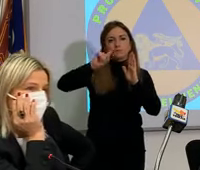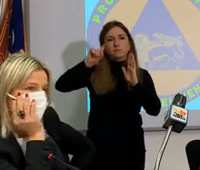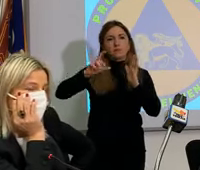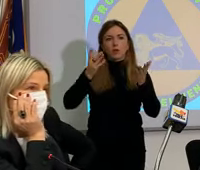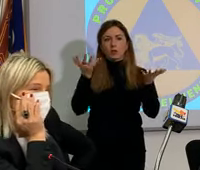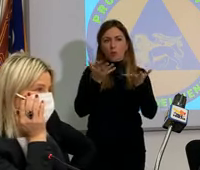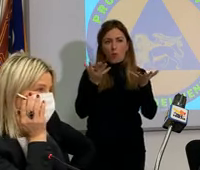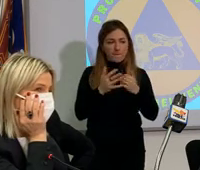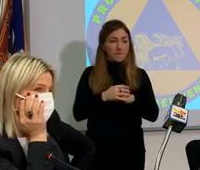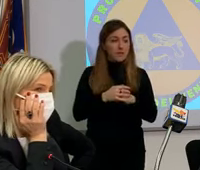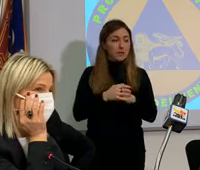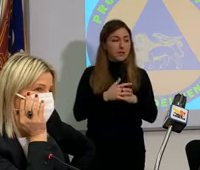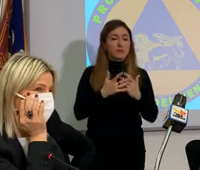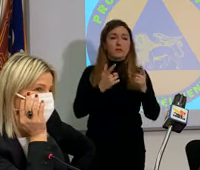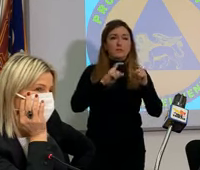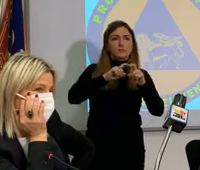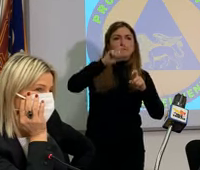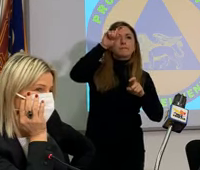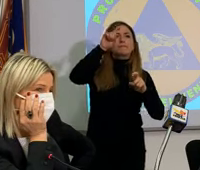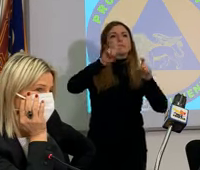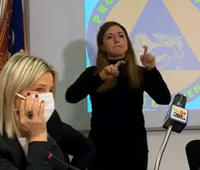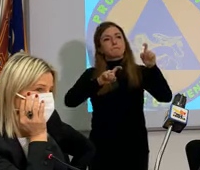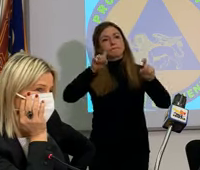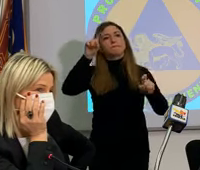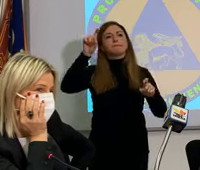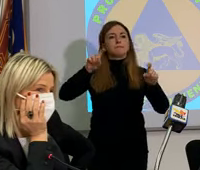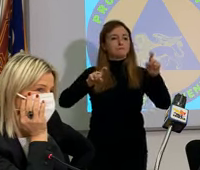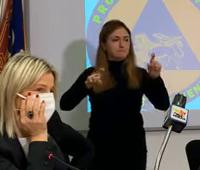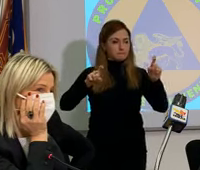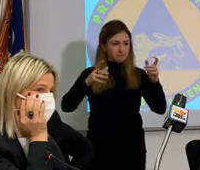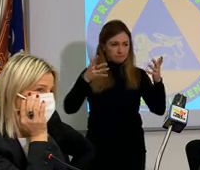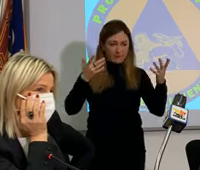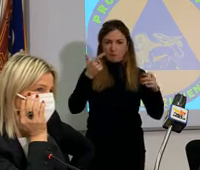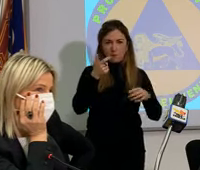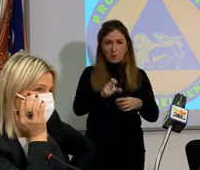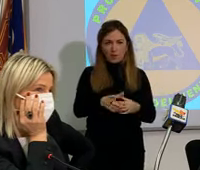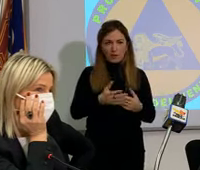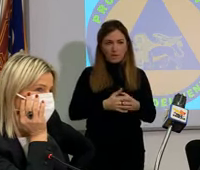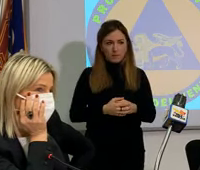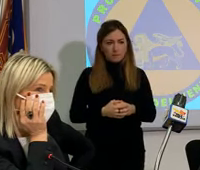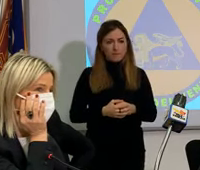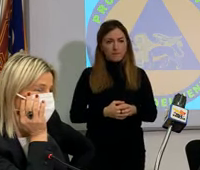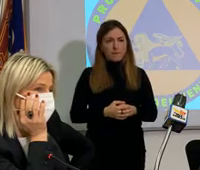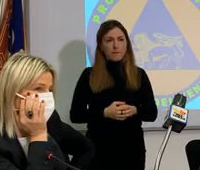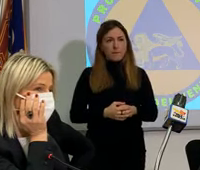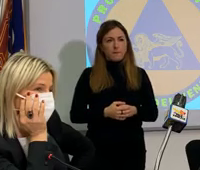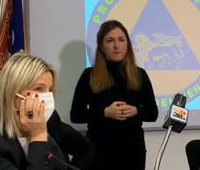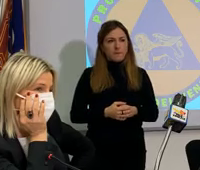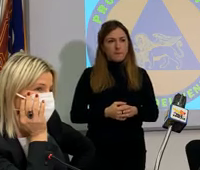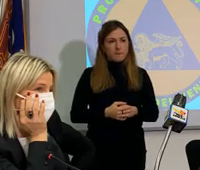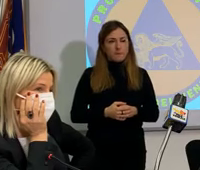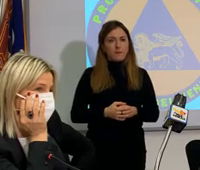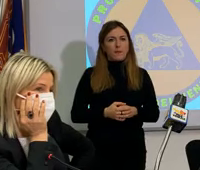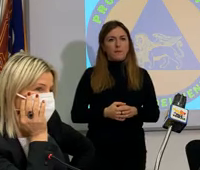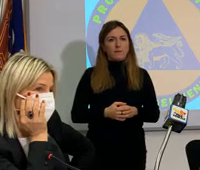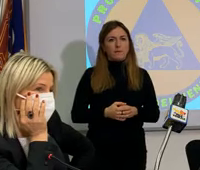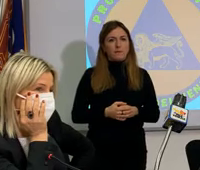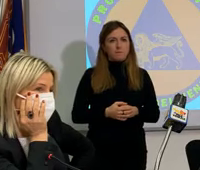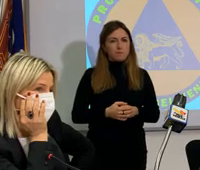l'andamento è un po altalenante è un po altalenante perché perché sostanzialmente noi